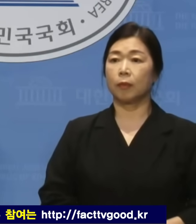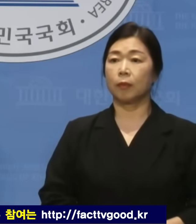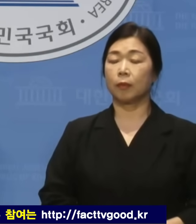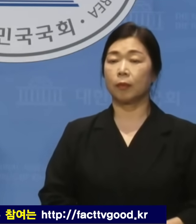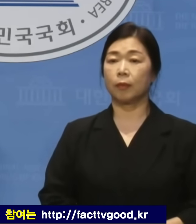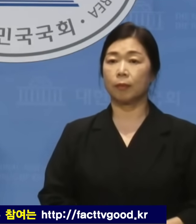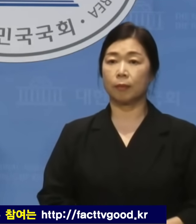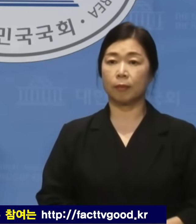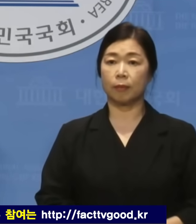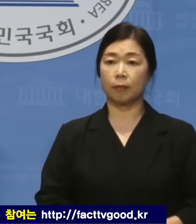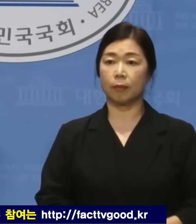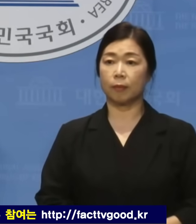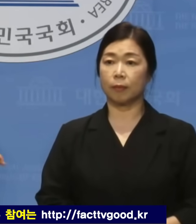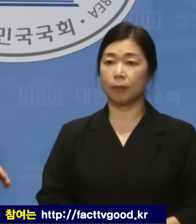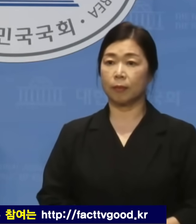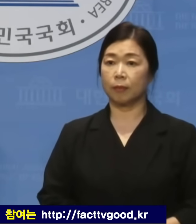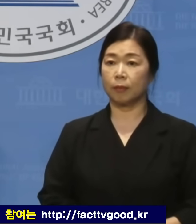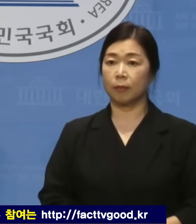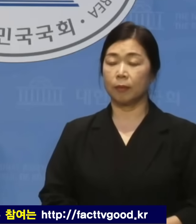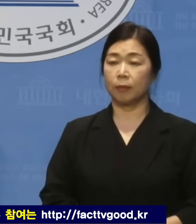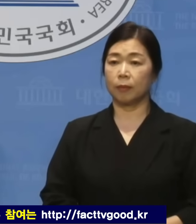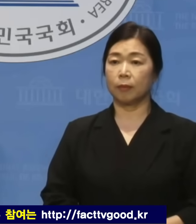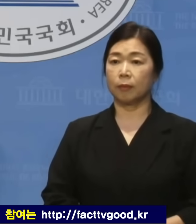네, 그러면